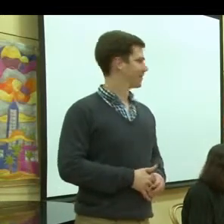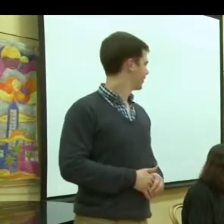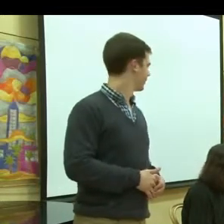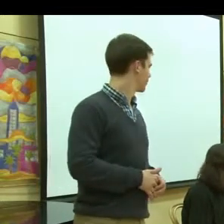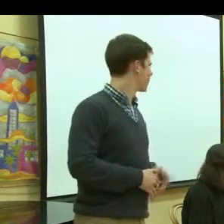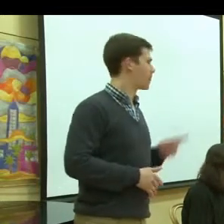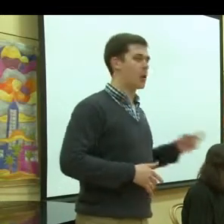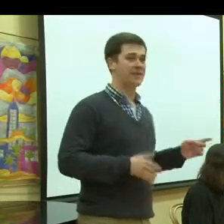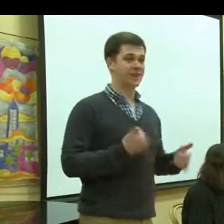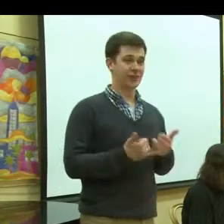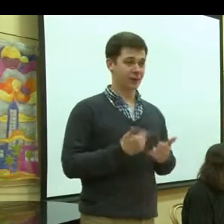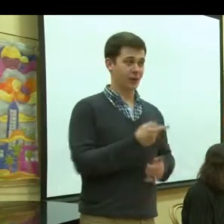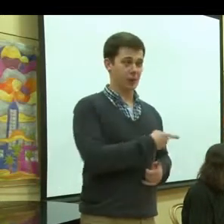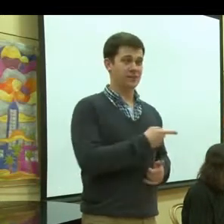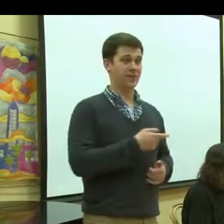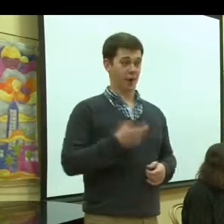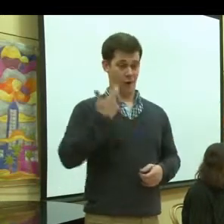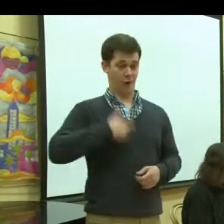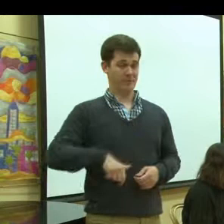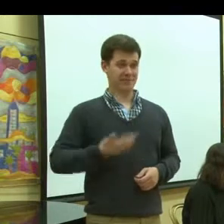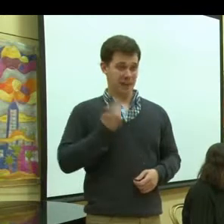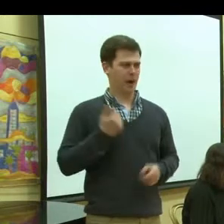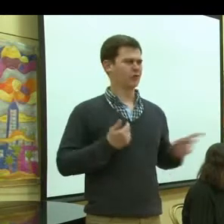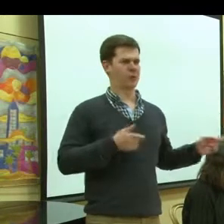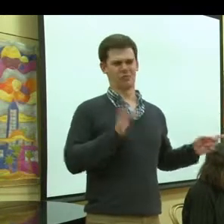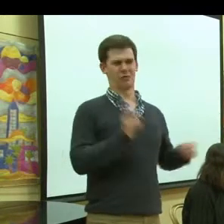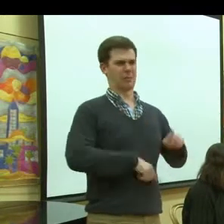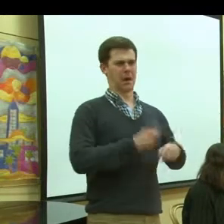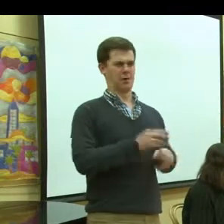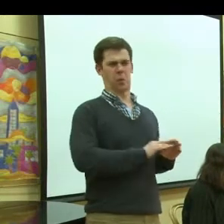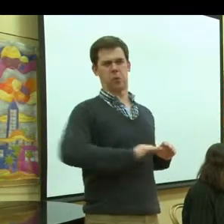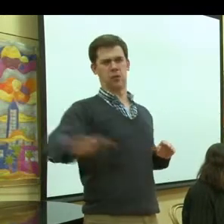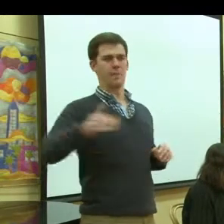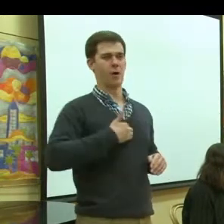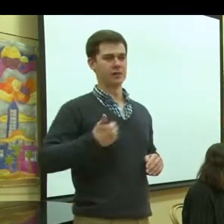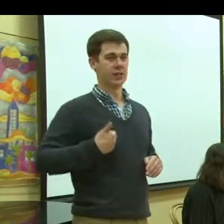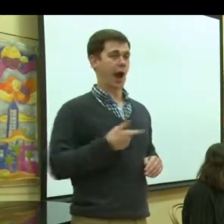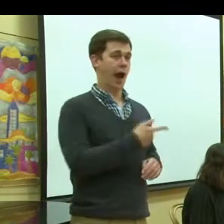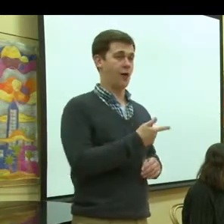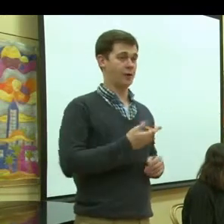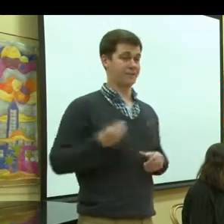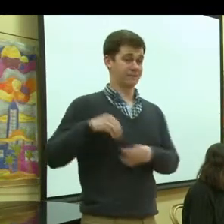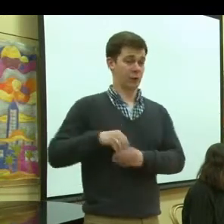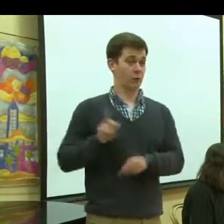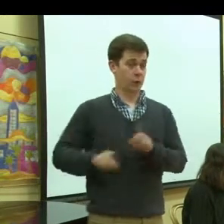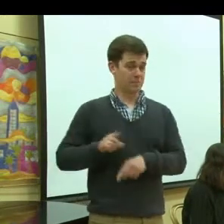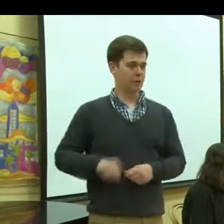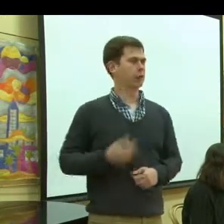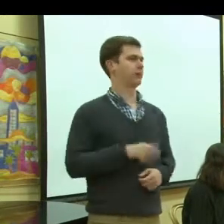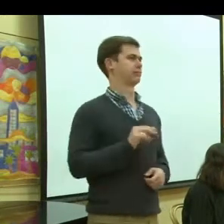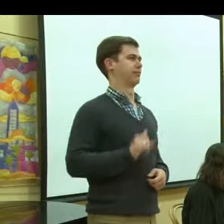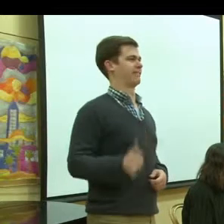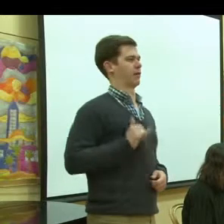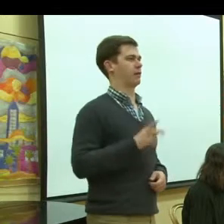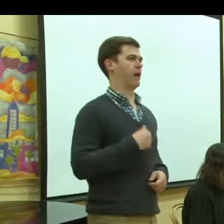Ja myślę, że gdyby mnie tu nie było, to Krystian mówiłby po polsku. Proszę. A lo que voy yo, que no da tu kontakto i cuando tengamos la posibilidad técnica